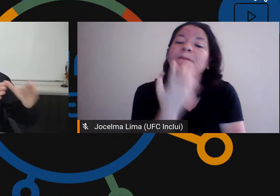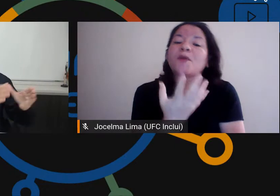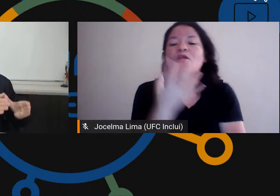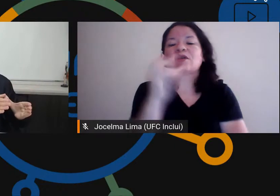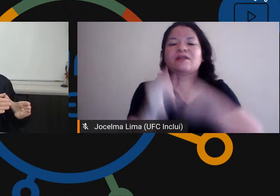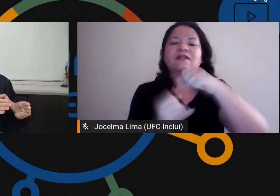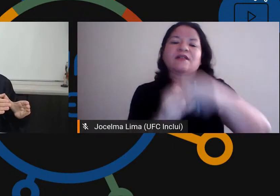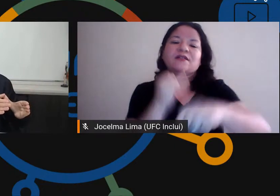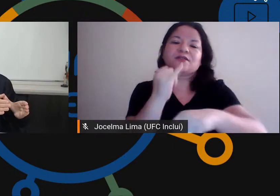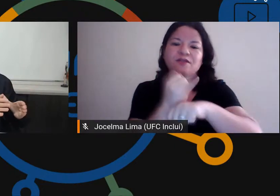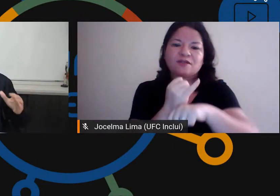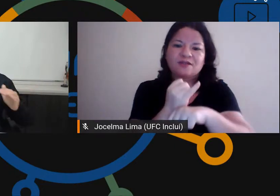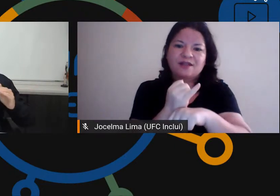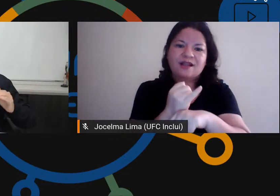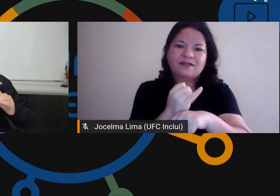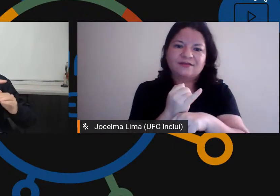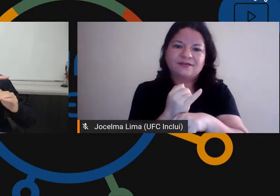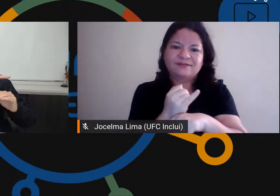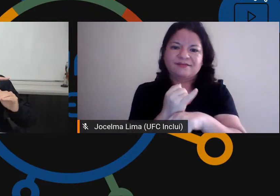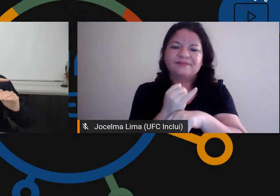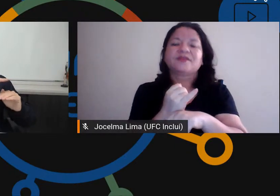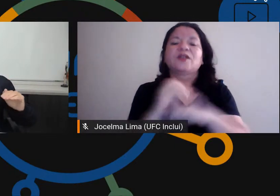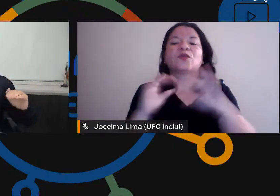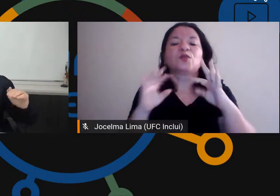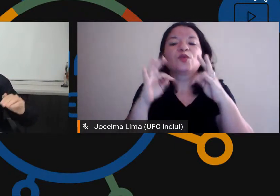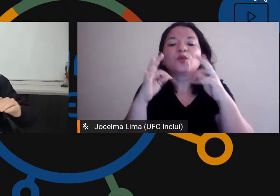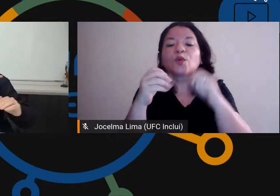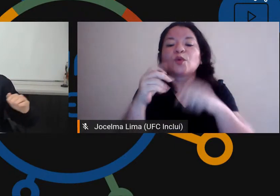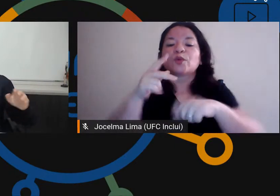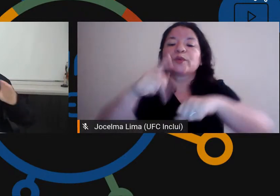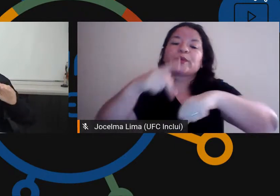seu viés. Quando você começa uma análise